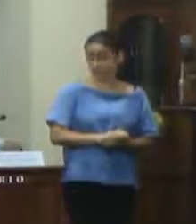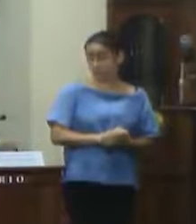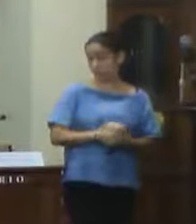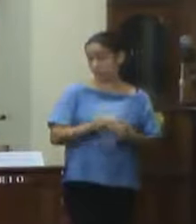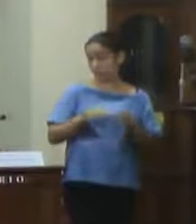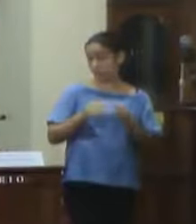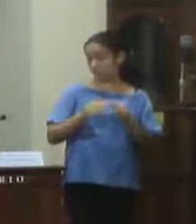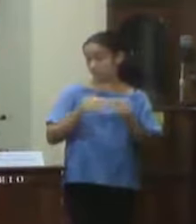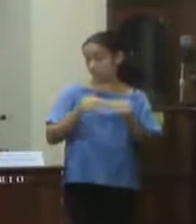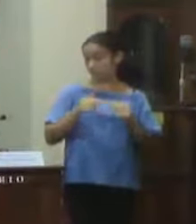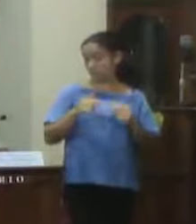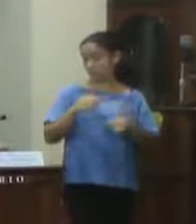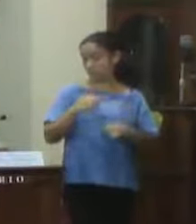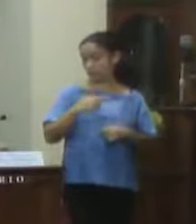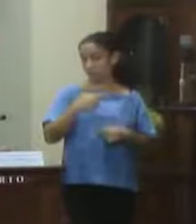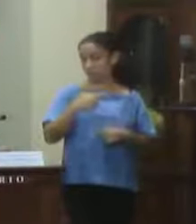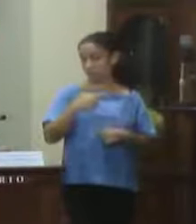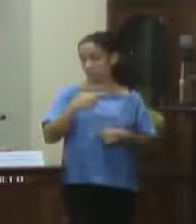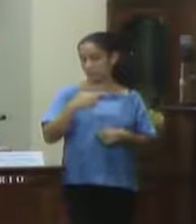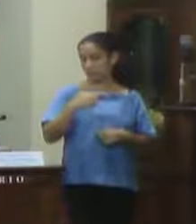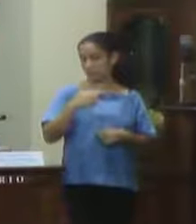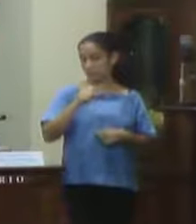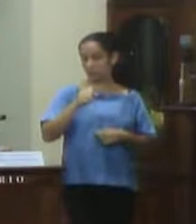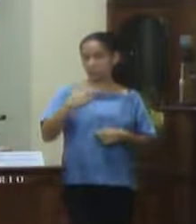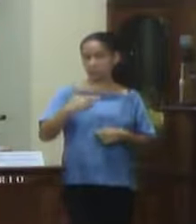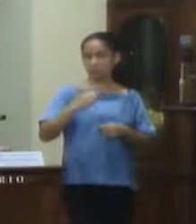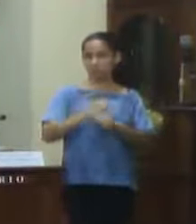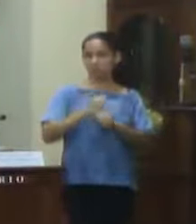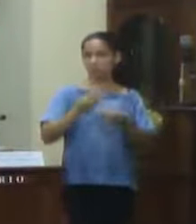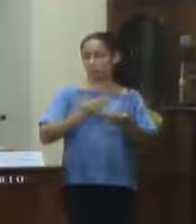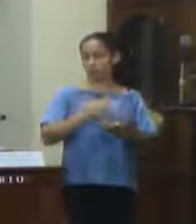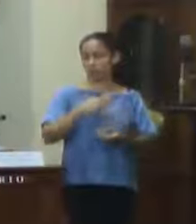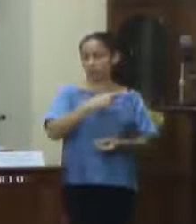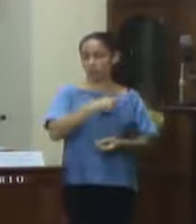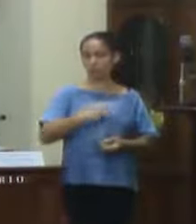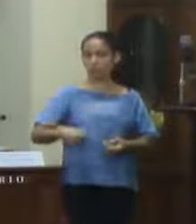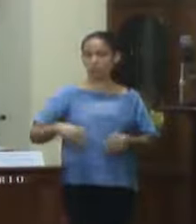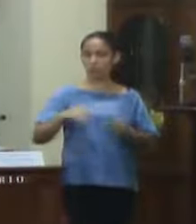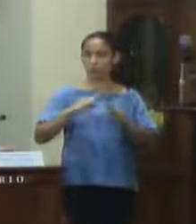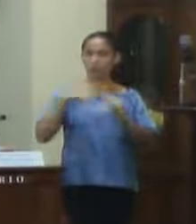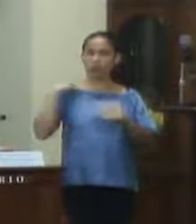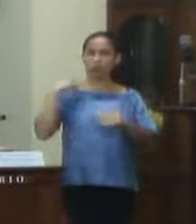Requerimento número 182 de 2018. Excelentíssimo senhor presidente da Câmara Municipal de